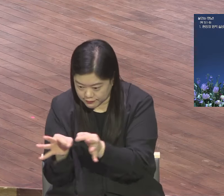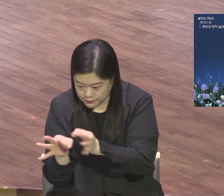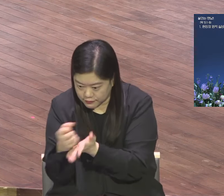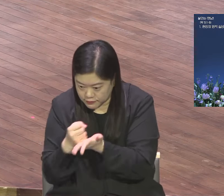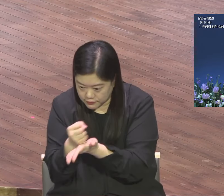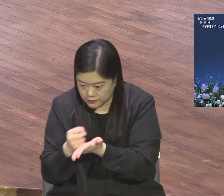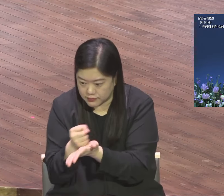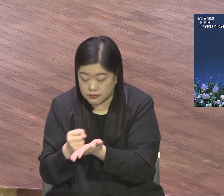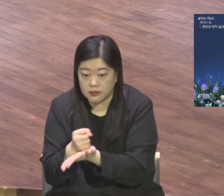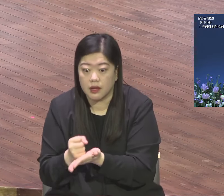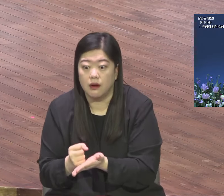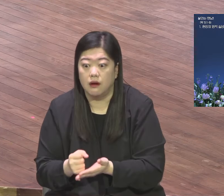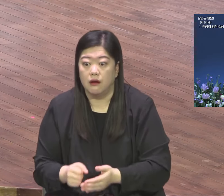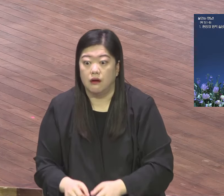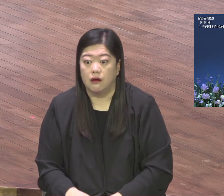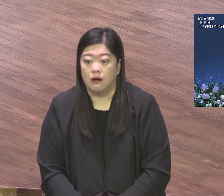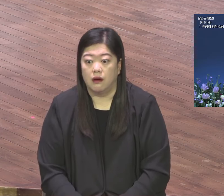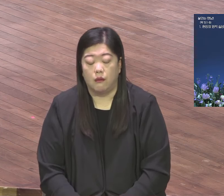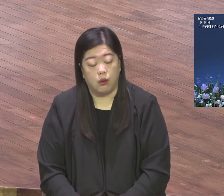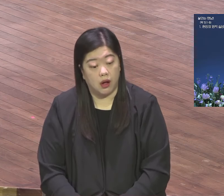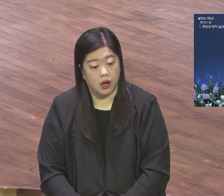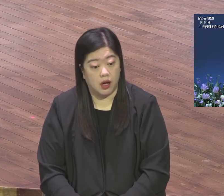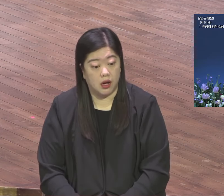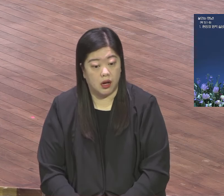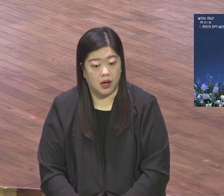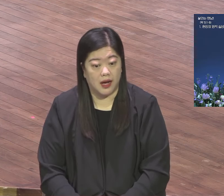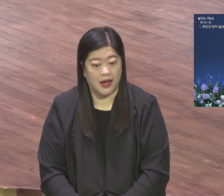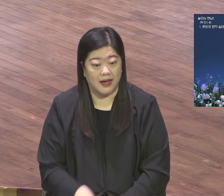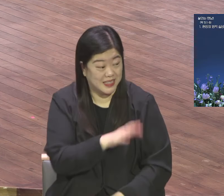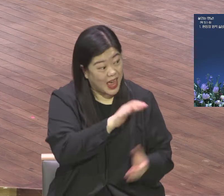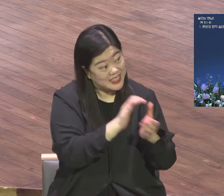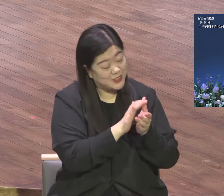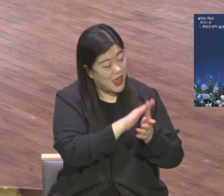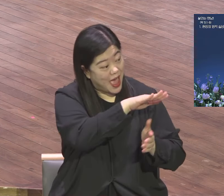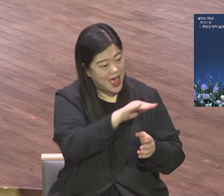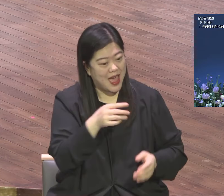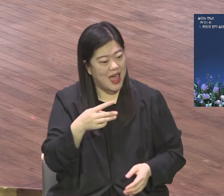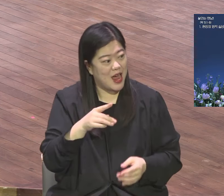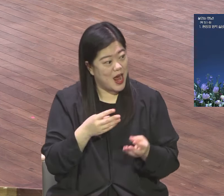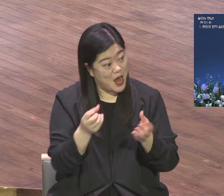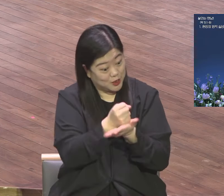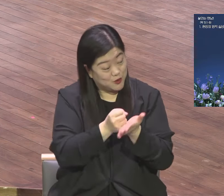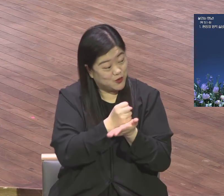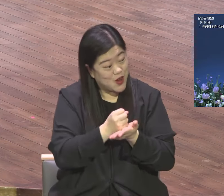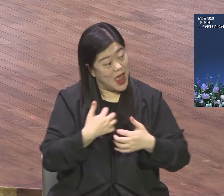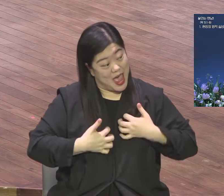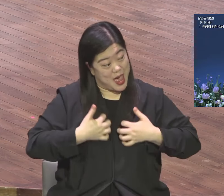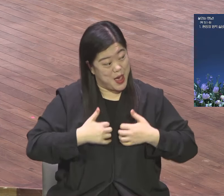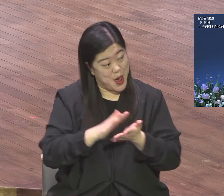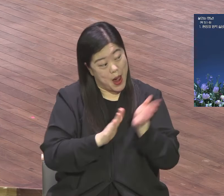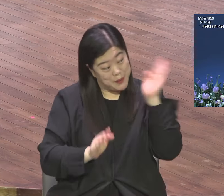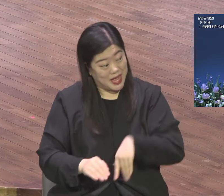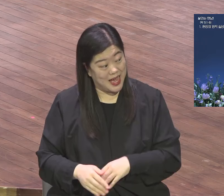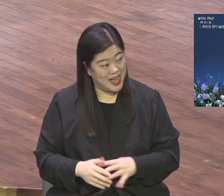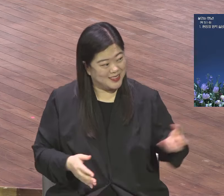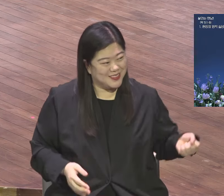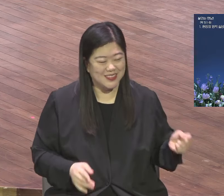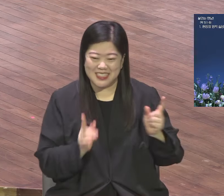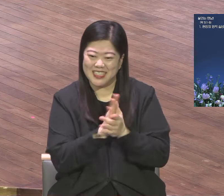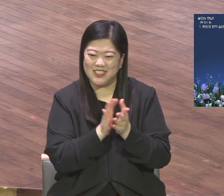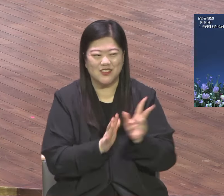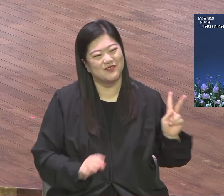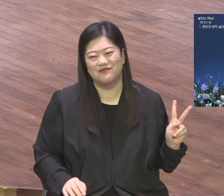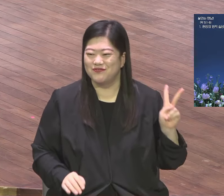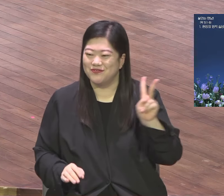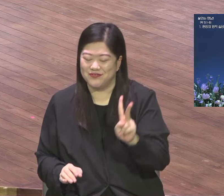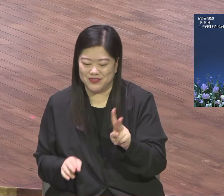쫙 운세 본다고 시원도 손잡고 들어가 그 무속인 앞에 그 철학관 앞에서 답